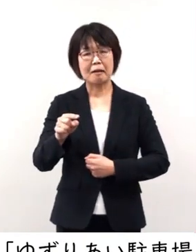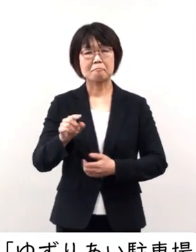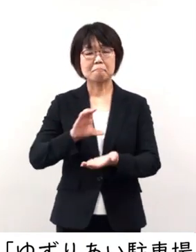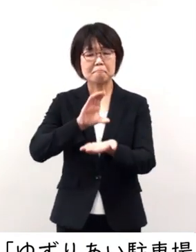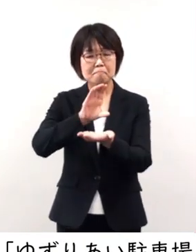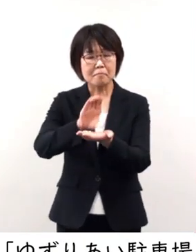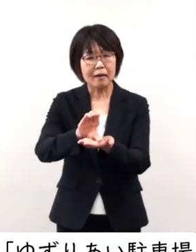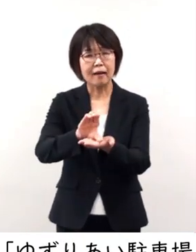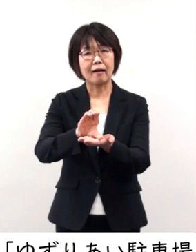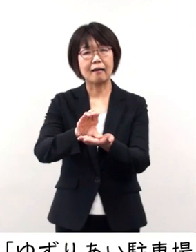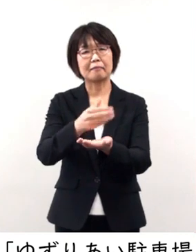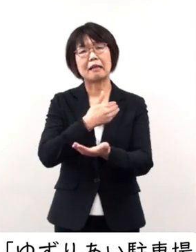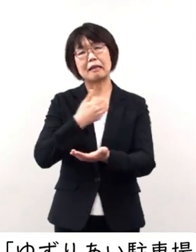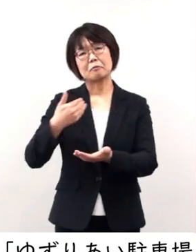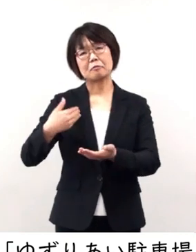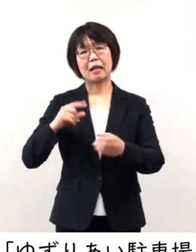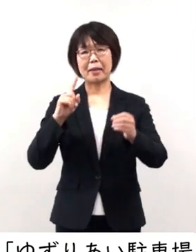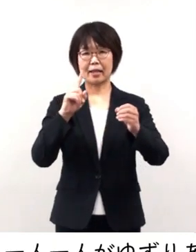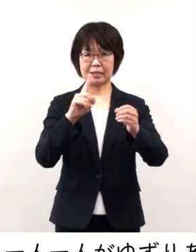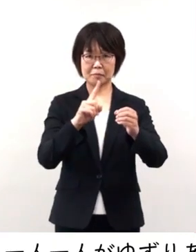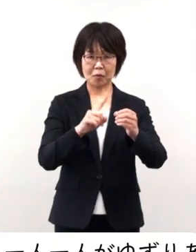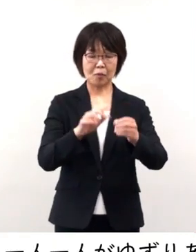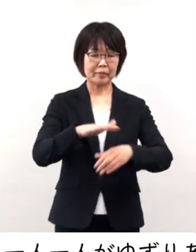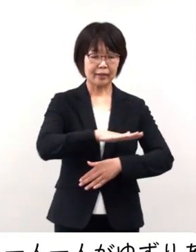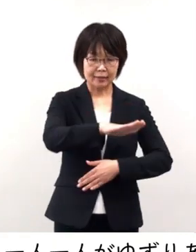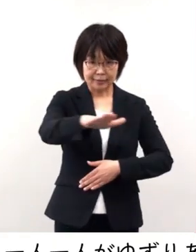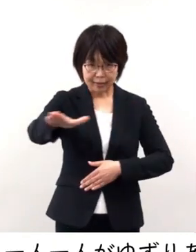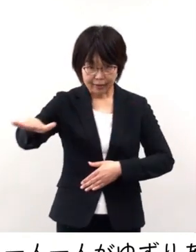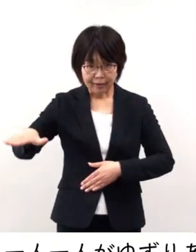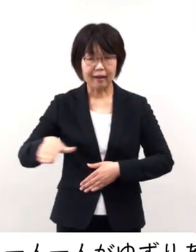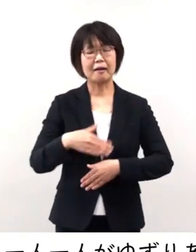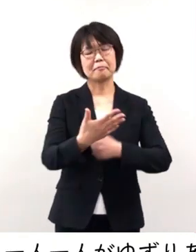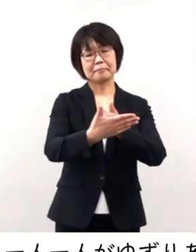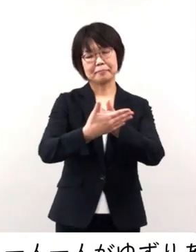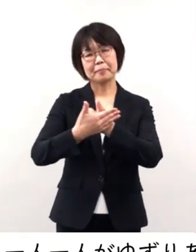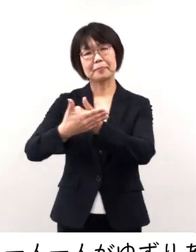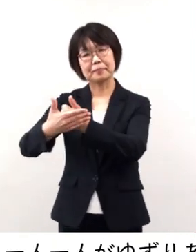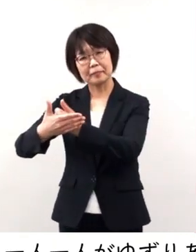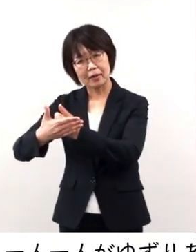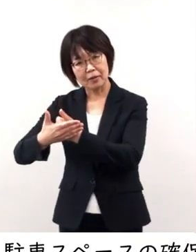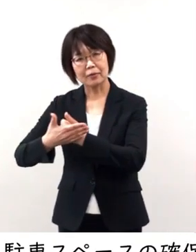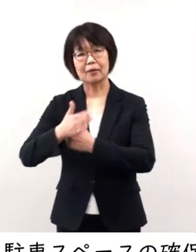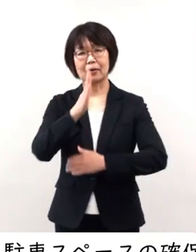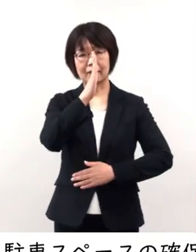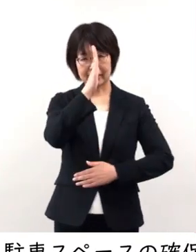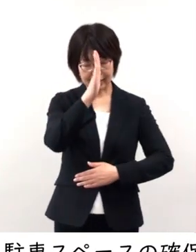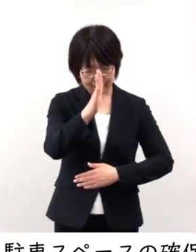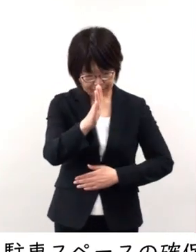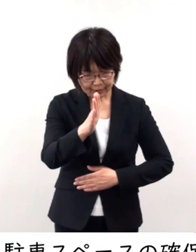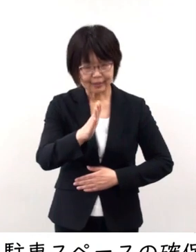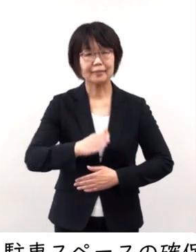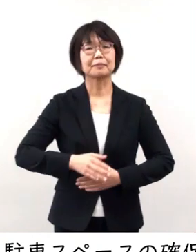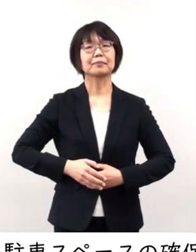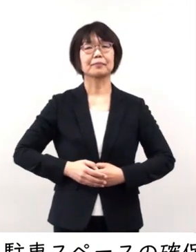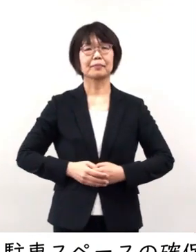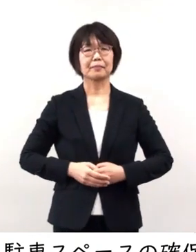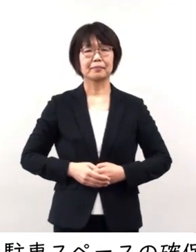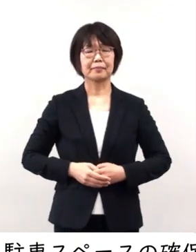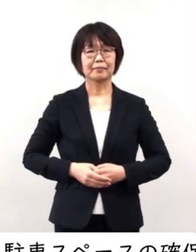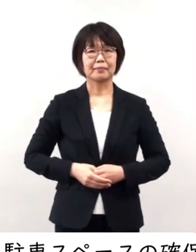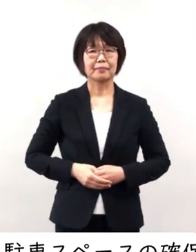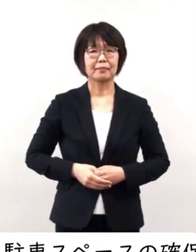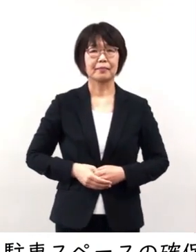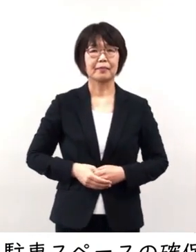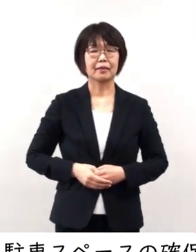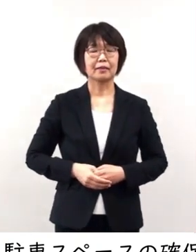が適切に利用できるよう、一人一人が譲り合いの心を持って駐車スペースの確保にご協